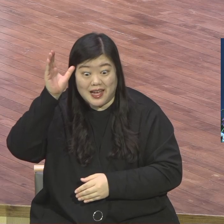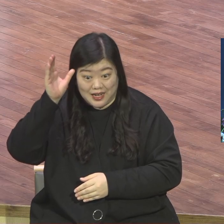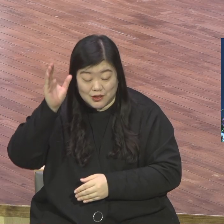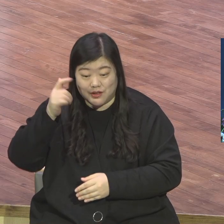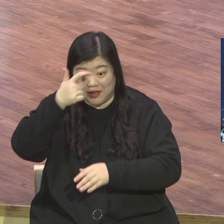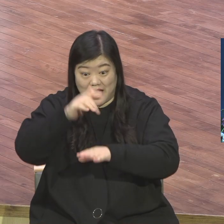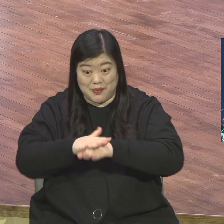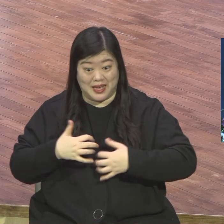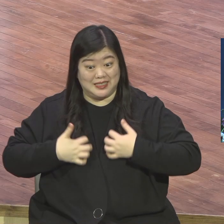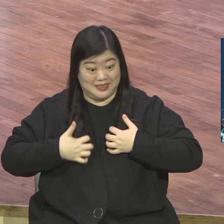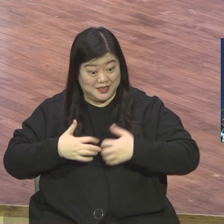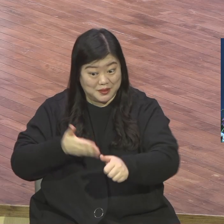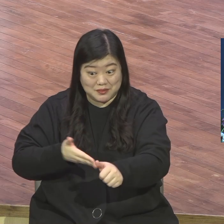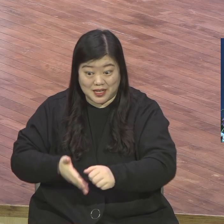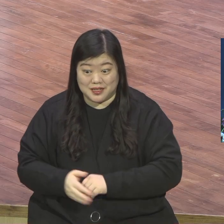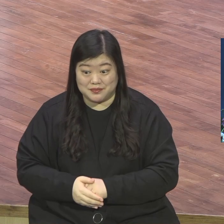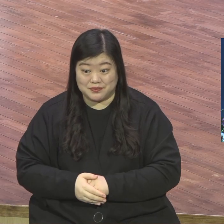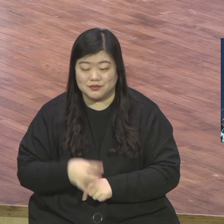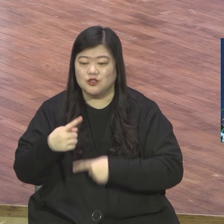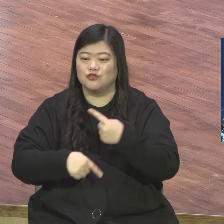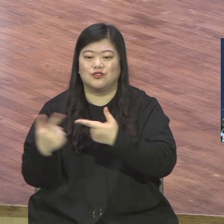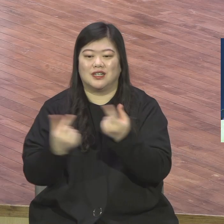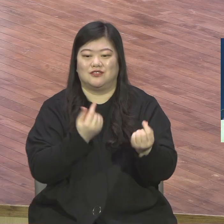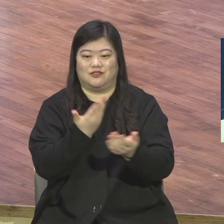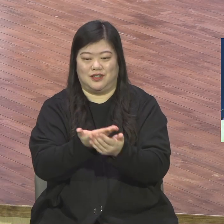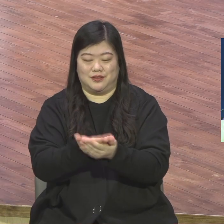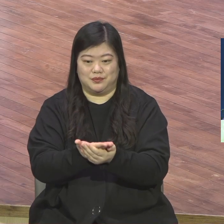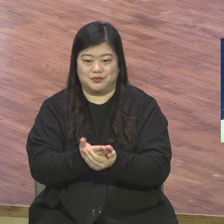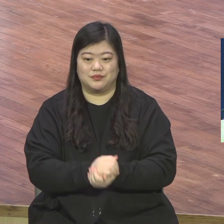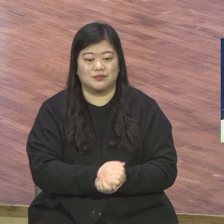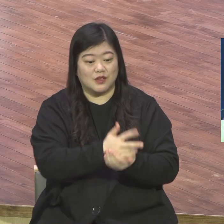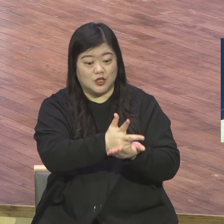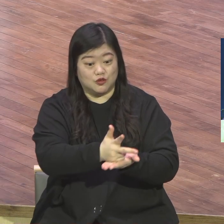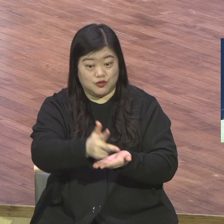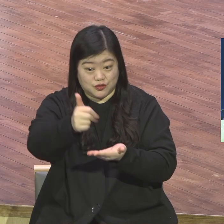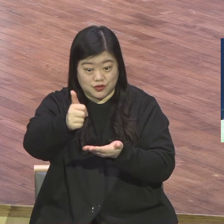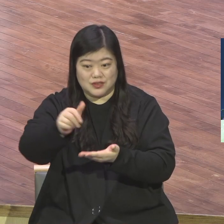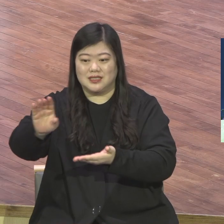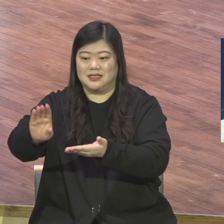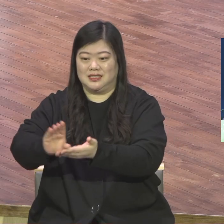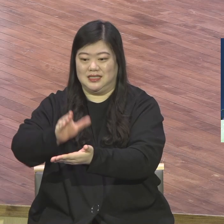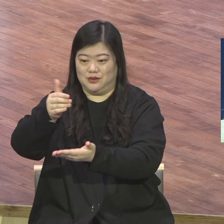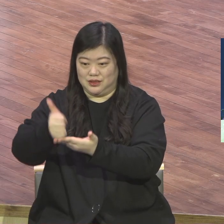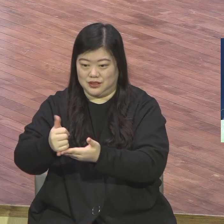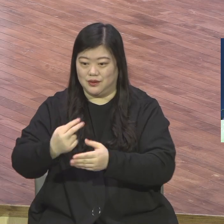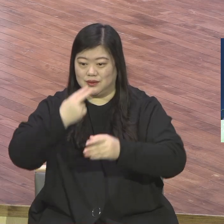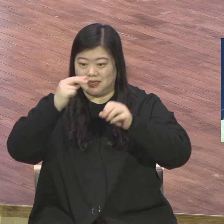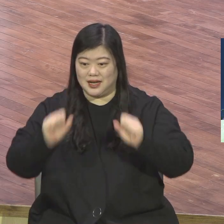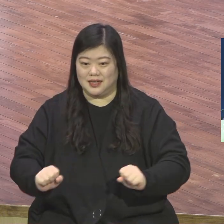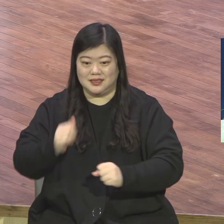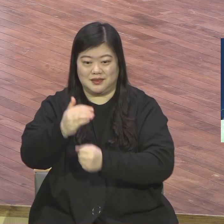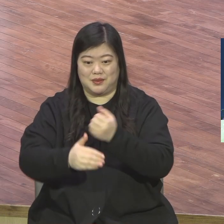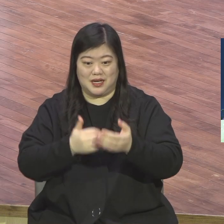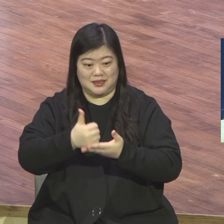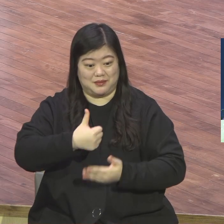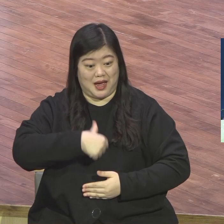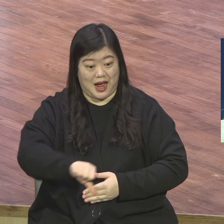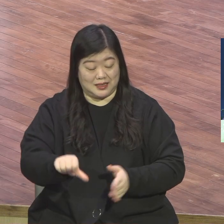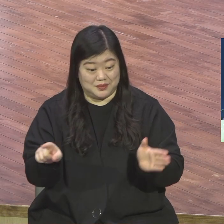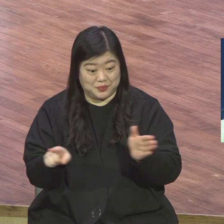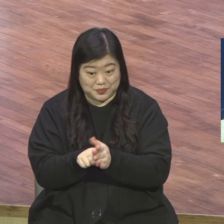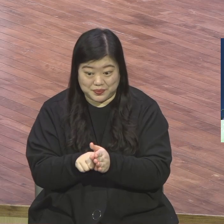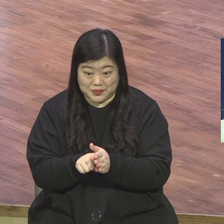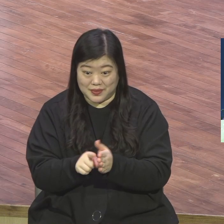예배를 드립시다. 신앙 고백합니다. 주는 그리스도시요 살아계신 하나님의